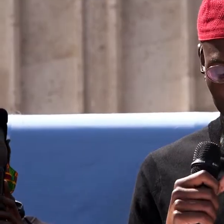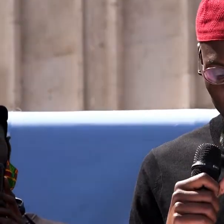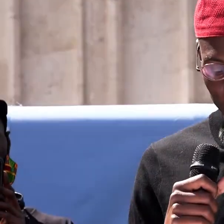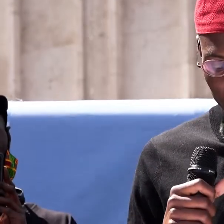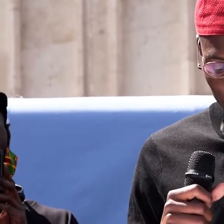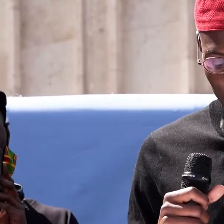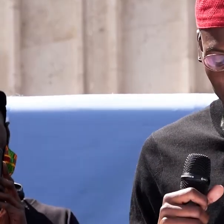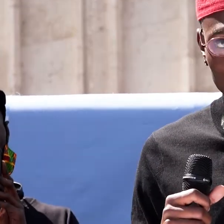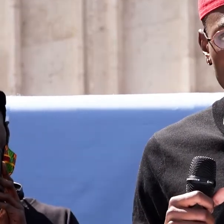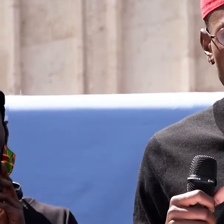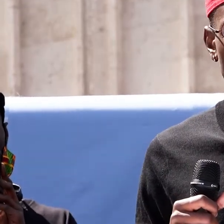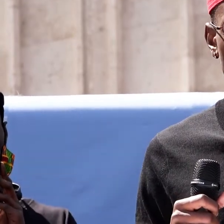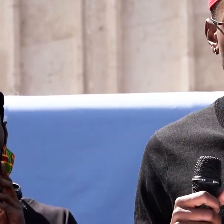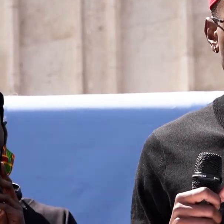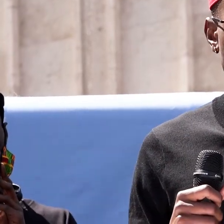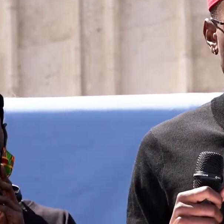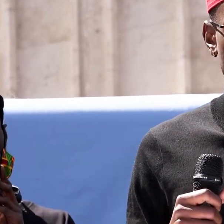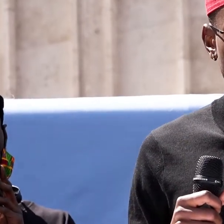Friedens.